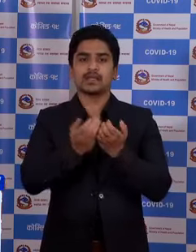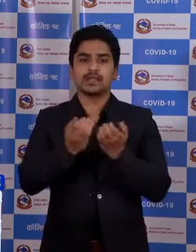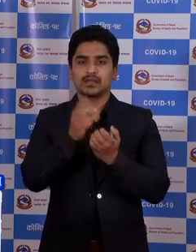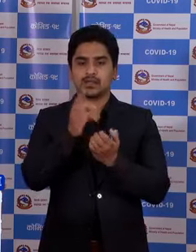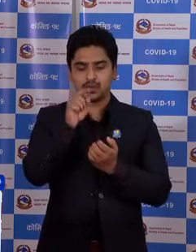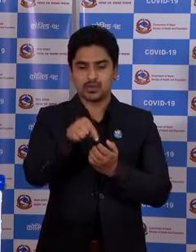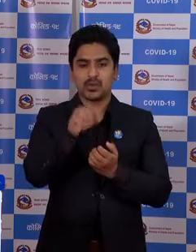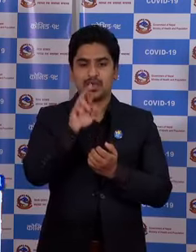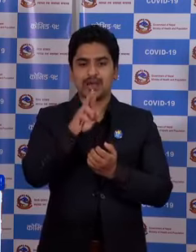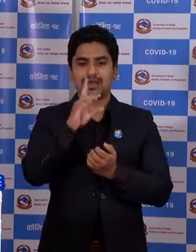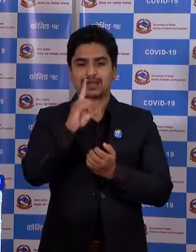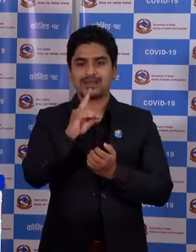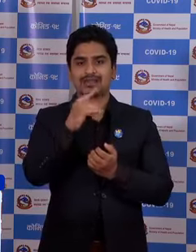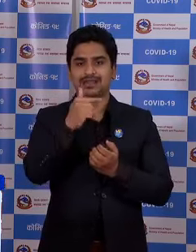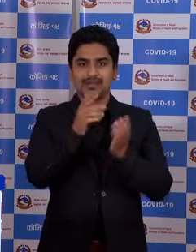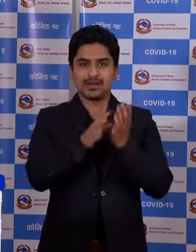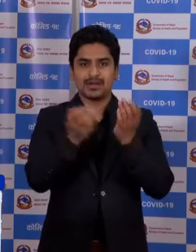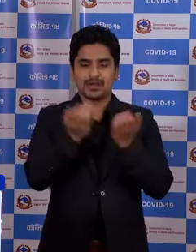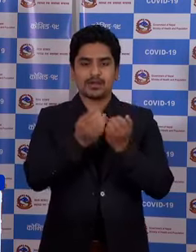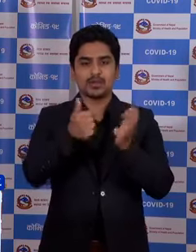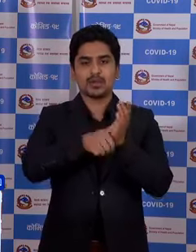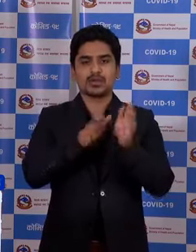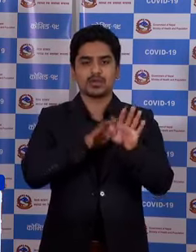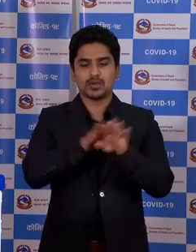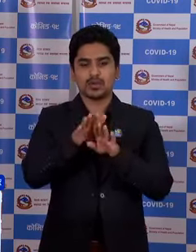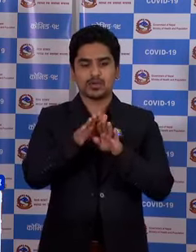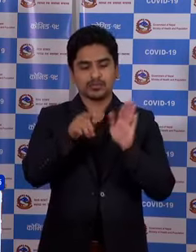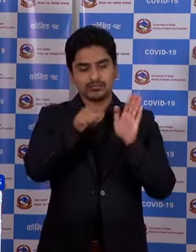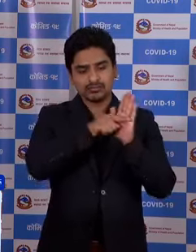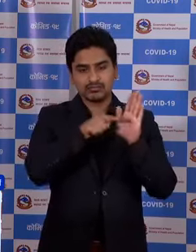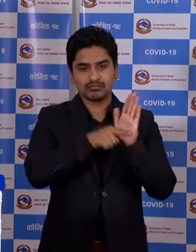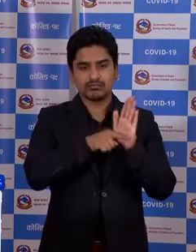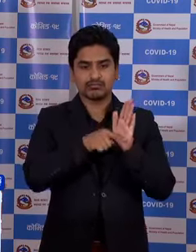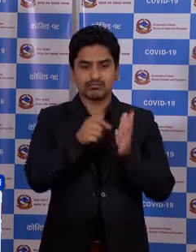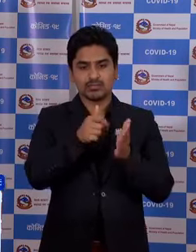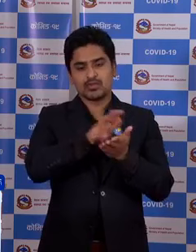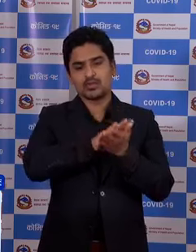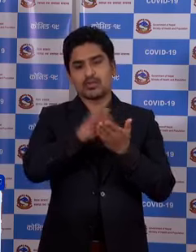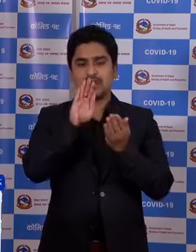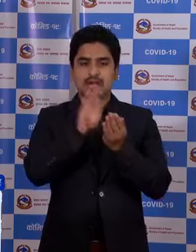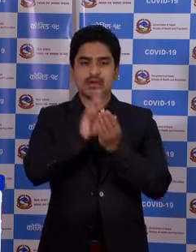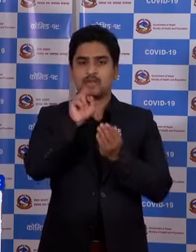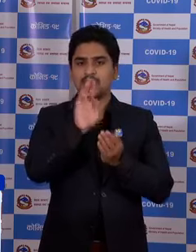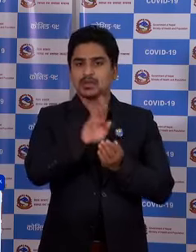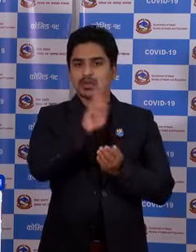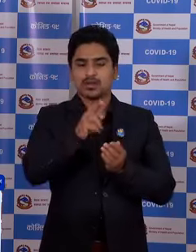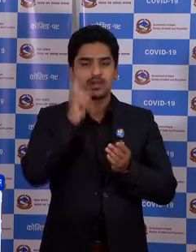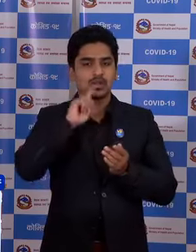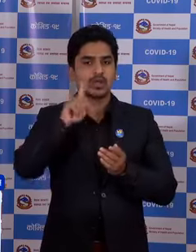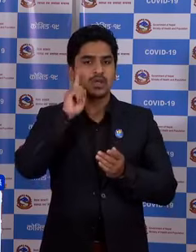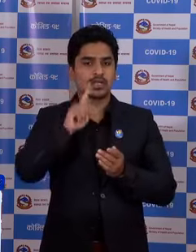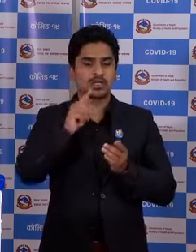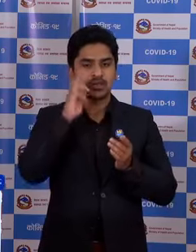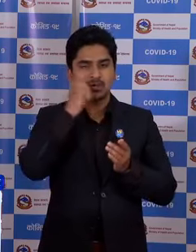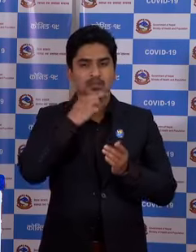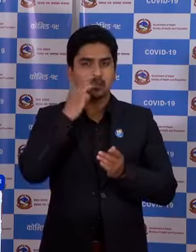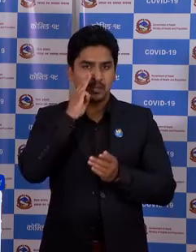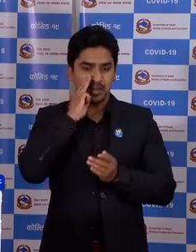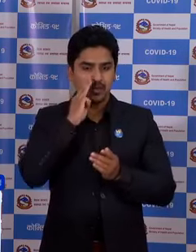यो आरडिटीबाट गरिएका परीक्षणहरूको अभिलेखीकरण चुस्त दुरुस्त राख्नुपर्नेछ र दैनिक